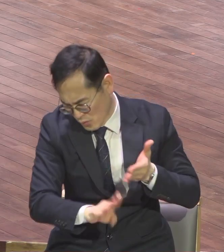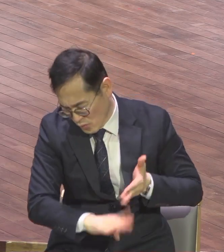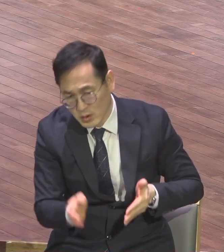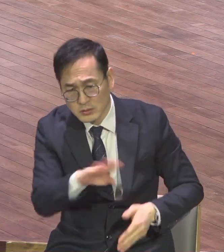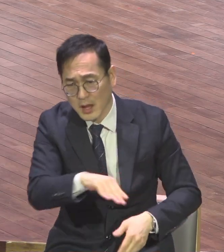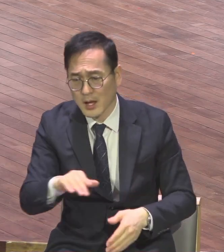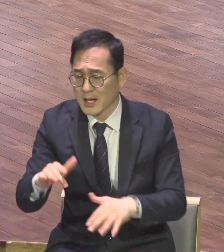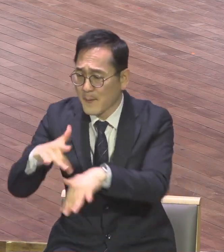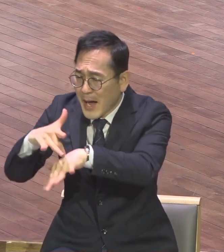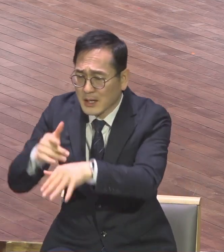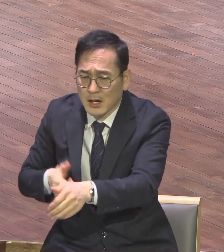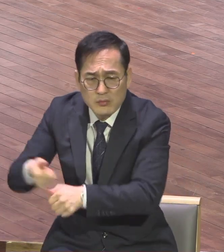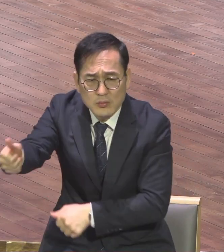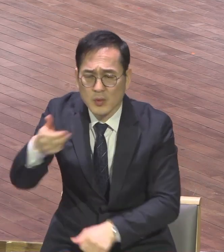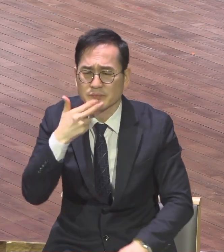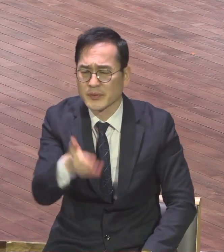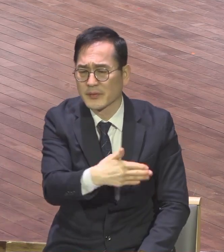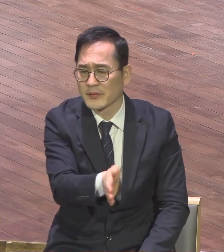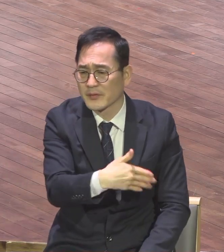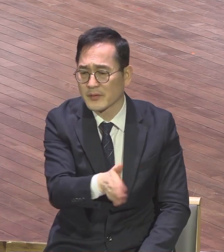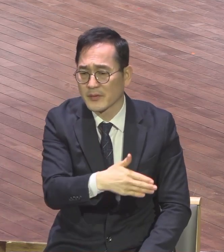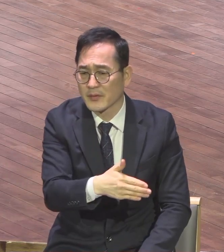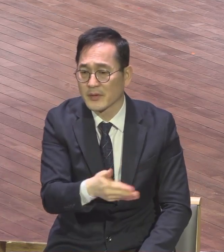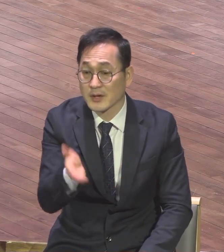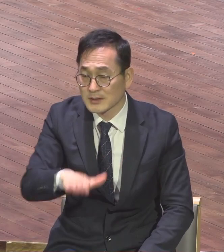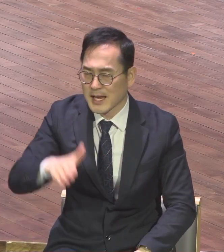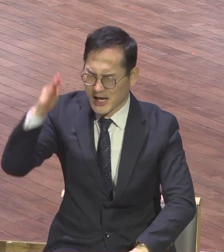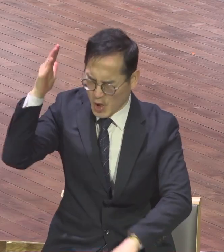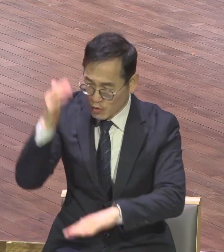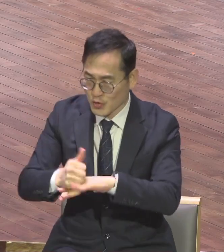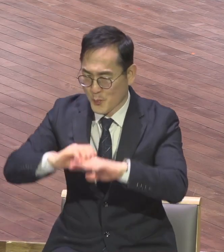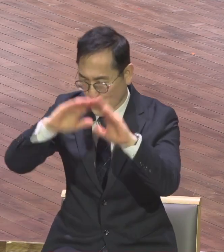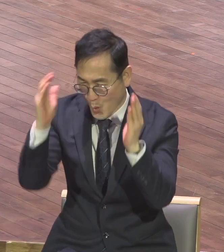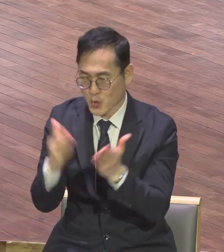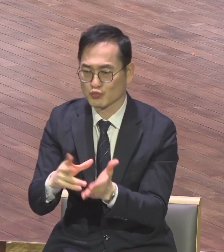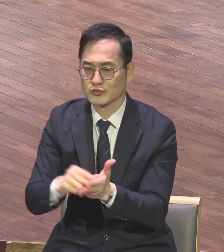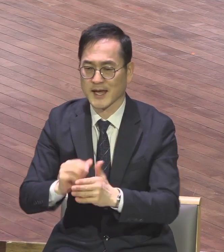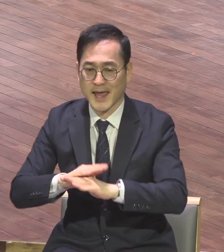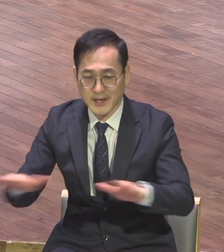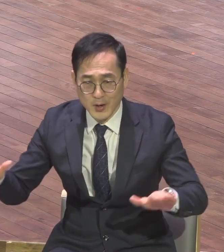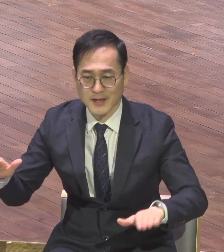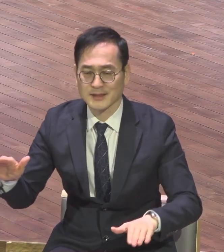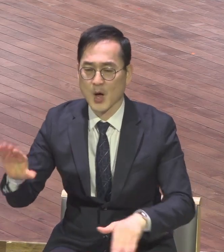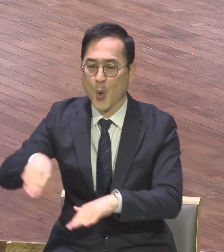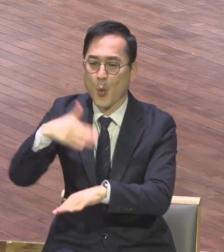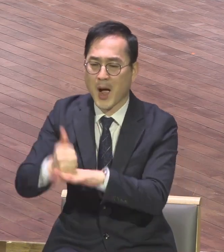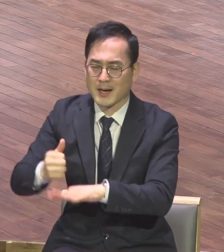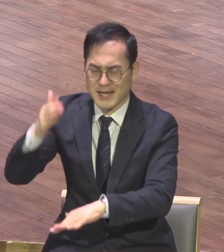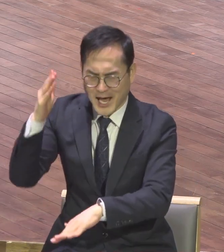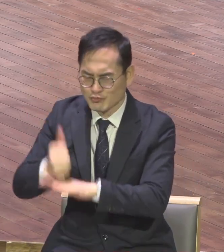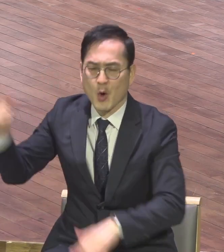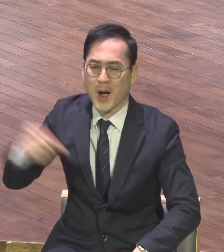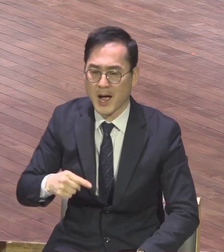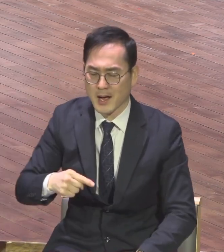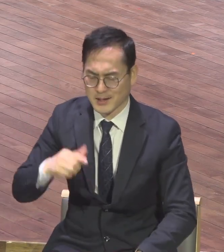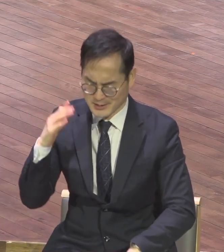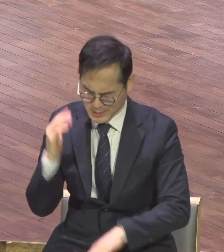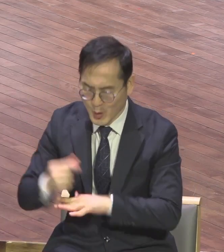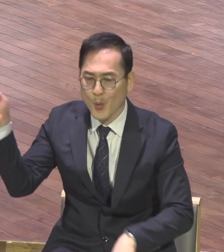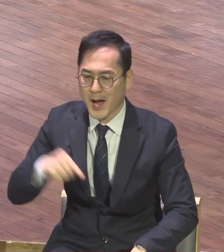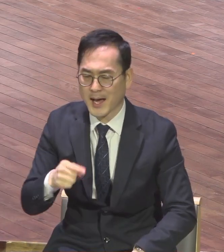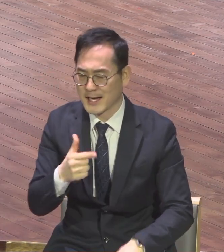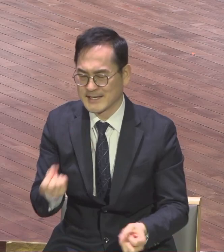제사를 지내고 수많은 양을 잡았지만 인류의 모든 죄를 단번에 영원히 사할 수 있는 제사는 없었는데 참